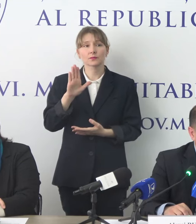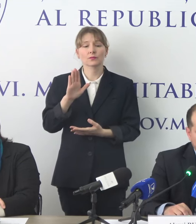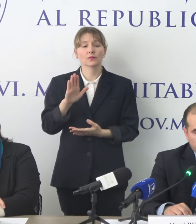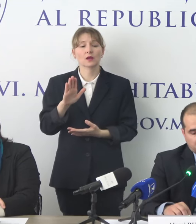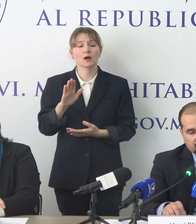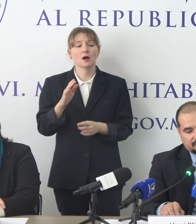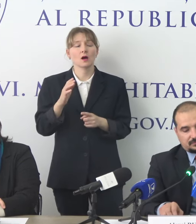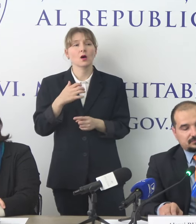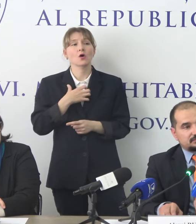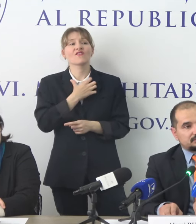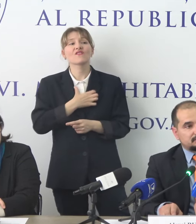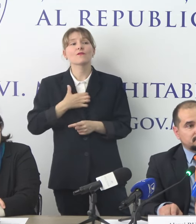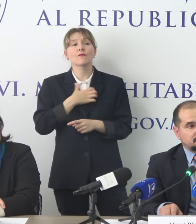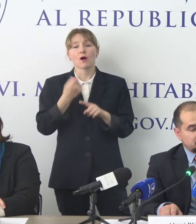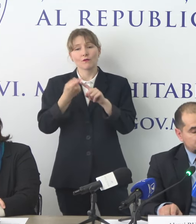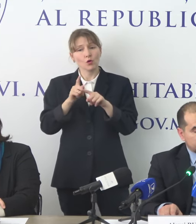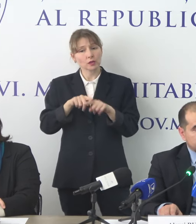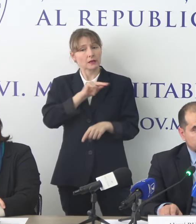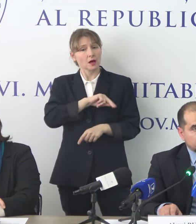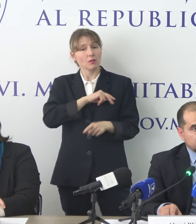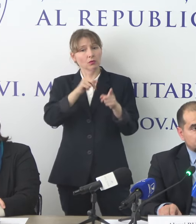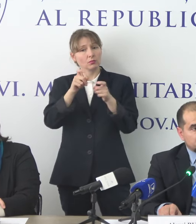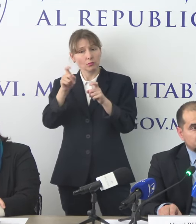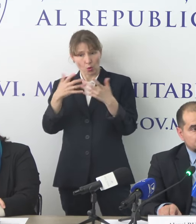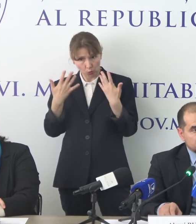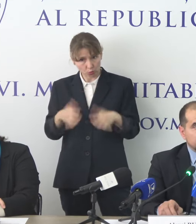interesează dacă acești angajați deja identificați care